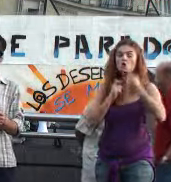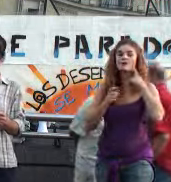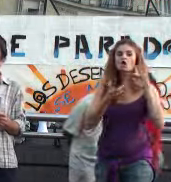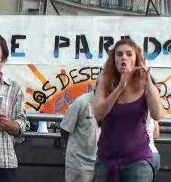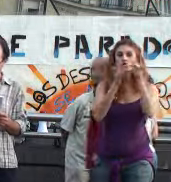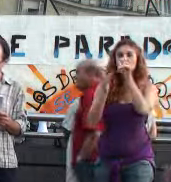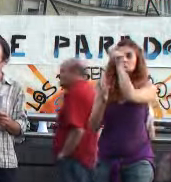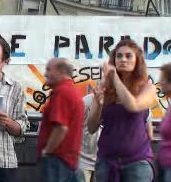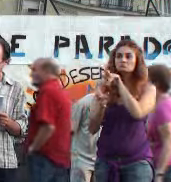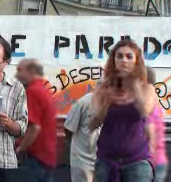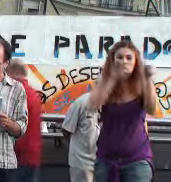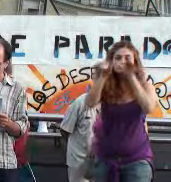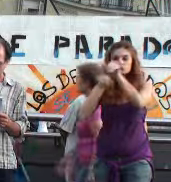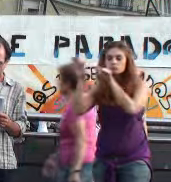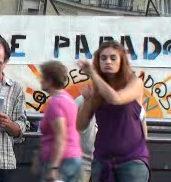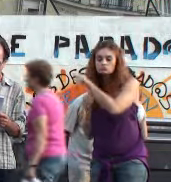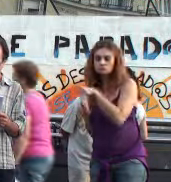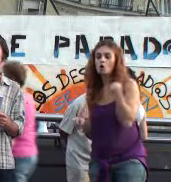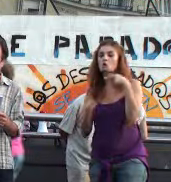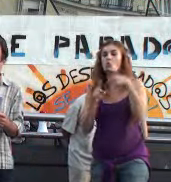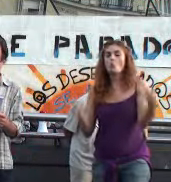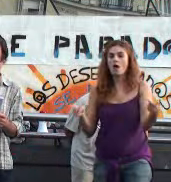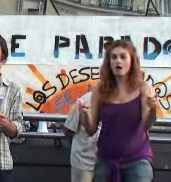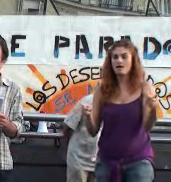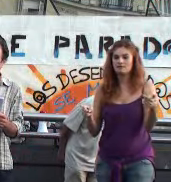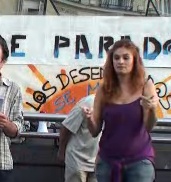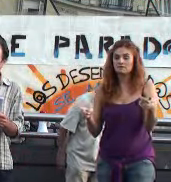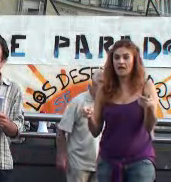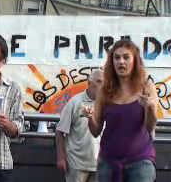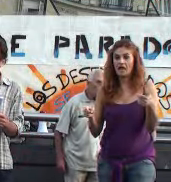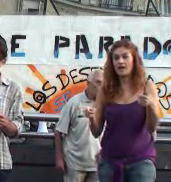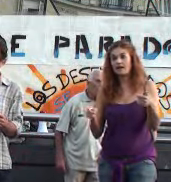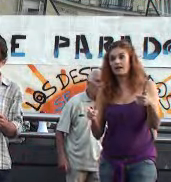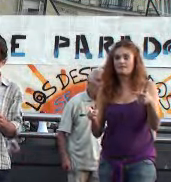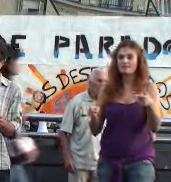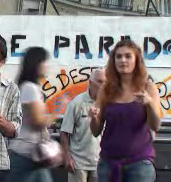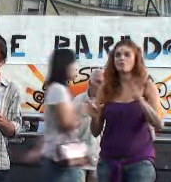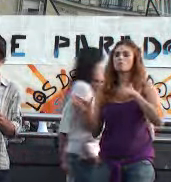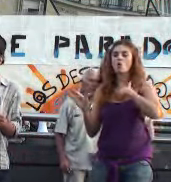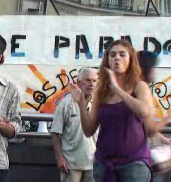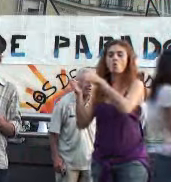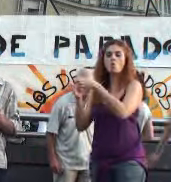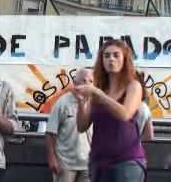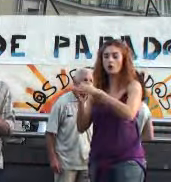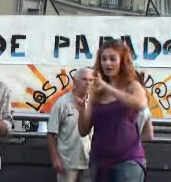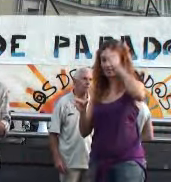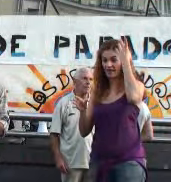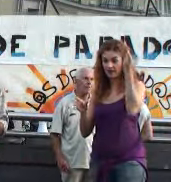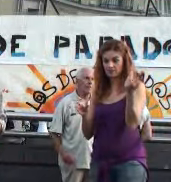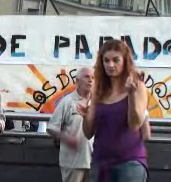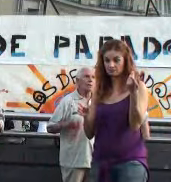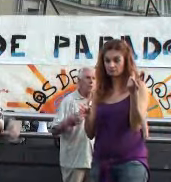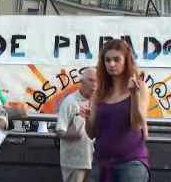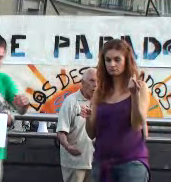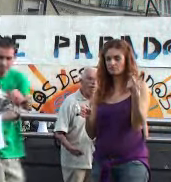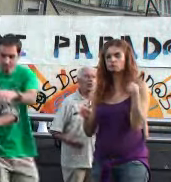contactos necesarios para poner en marcha las iniciativas que se iban consolidando en las reuniones del grupo, una tarea de por sí